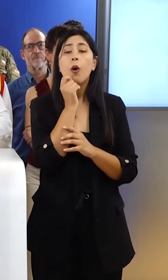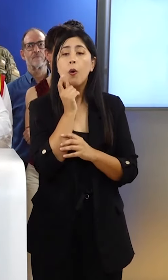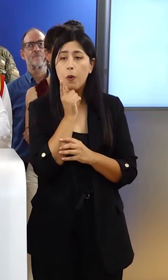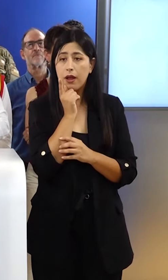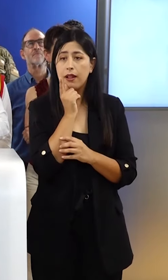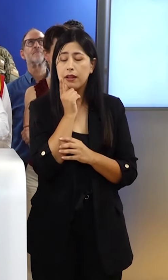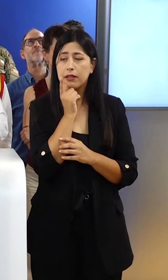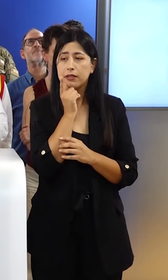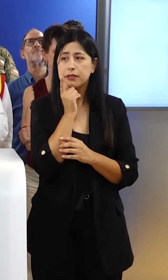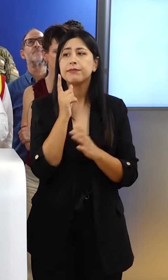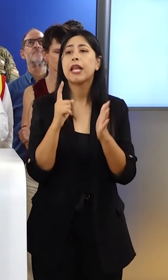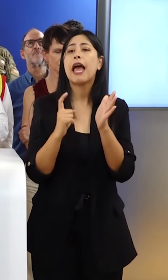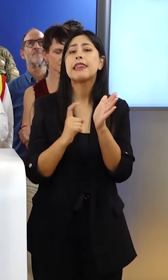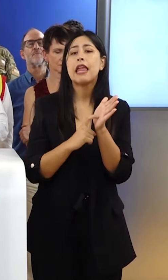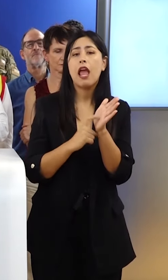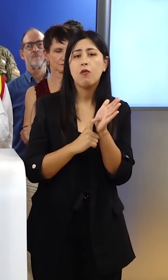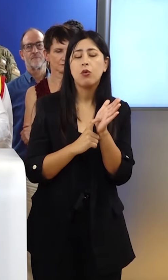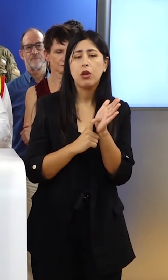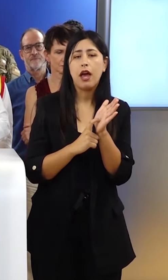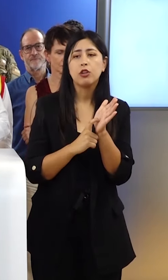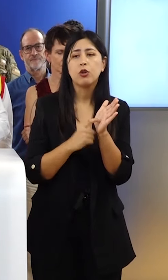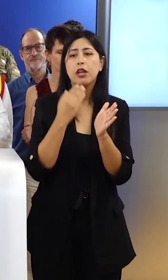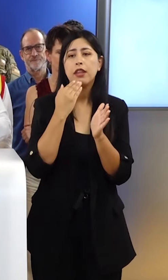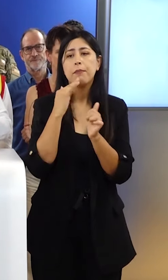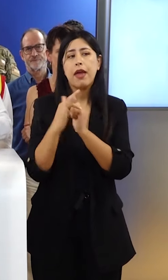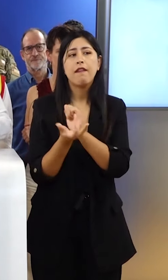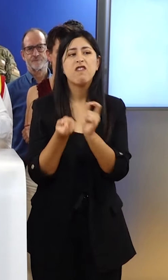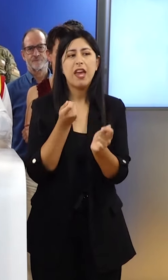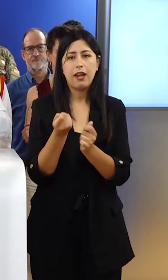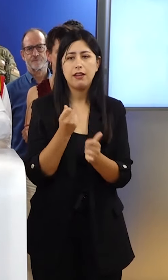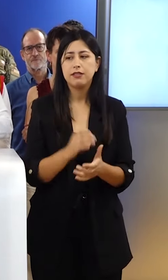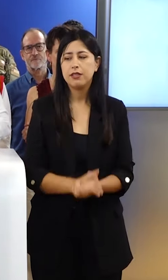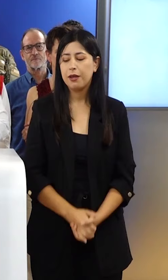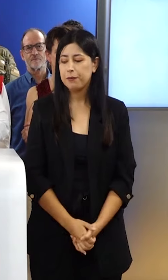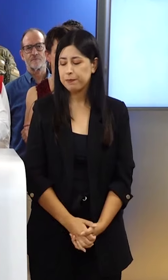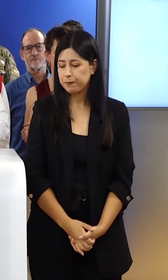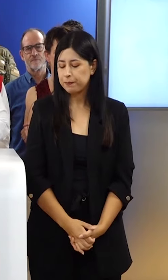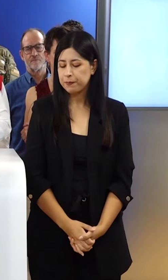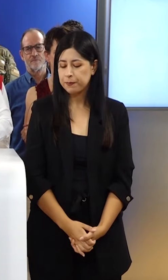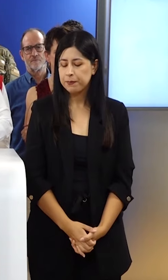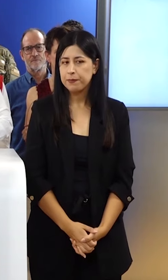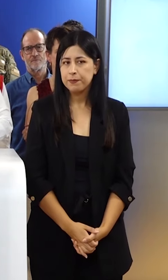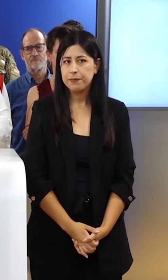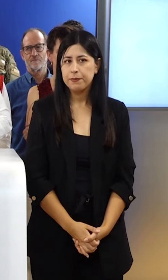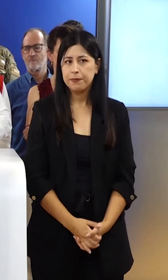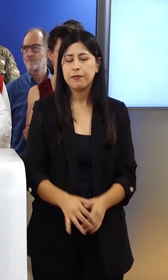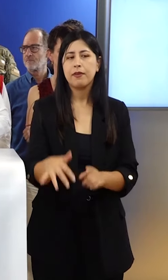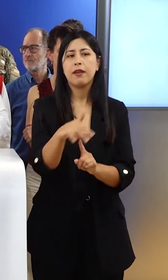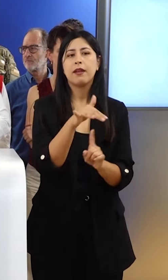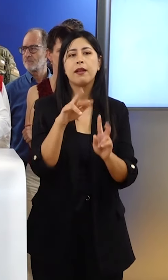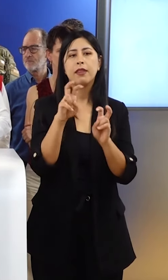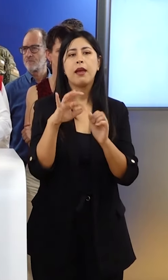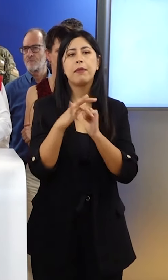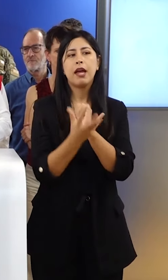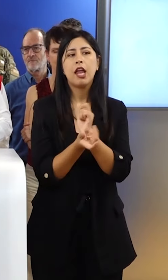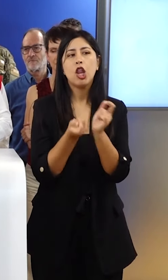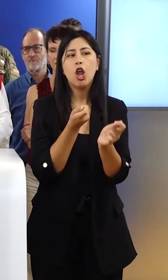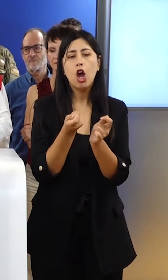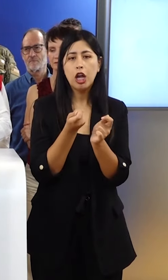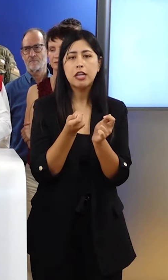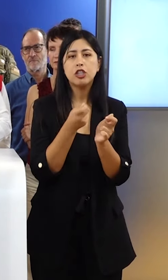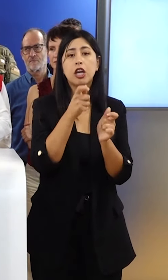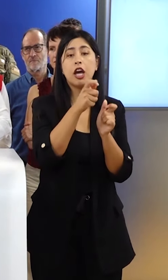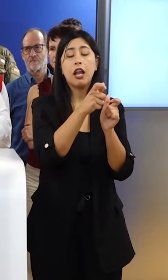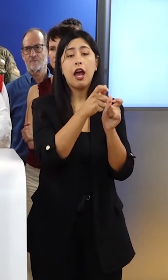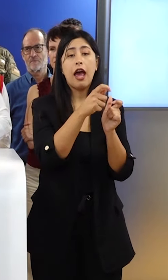ámbito eh tributario Y y financiero de partida en el en el caso de las donaciones del exterior